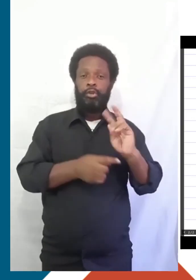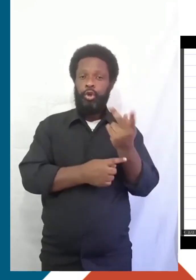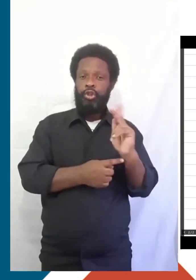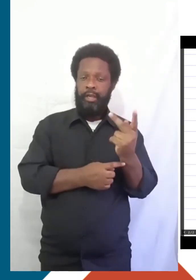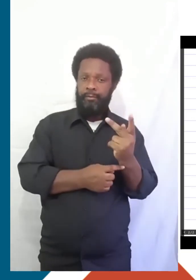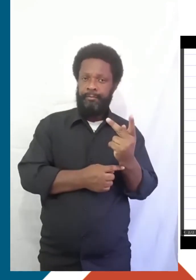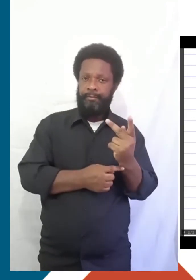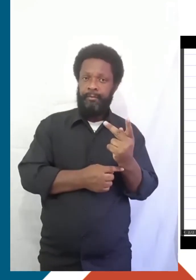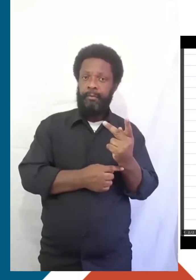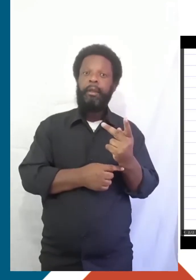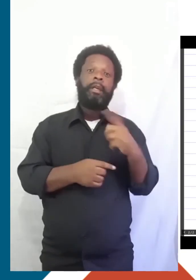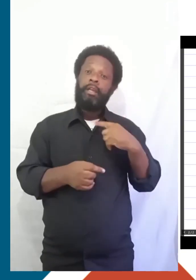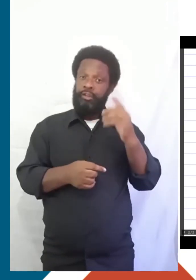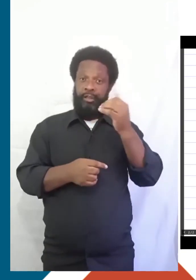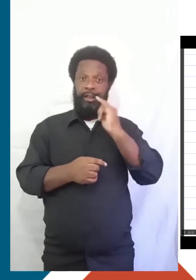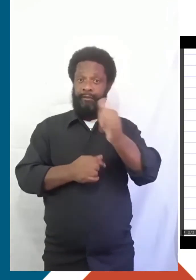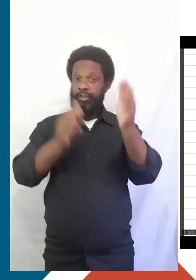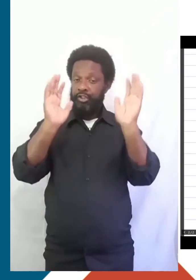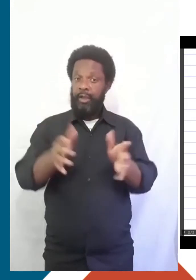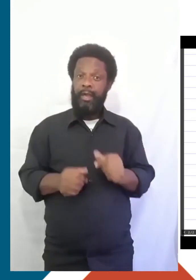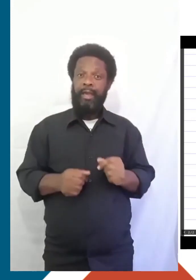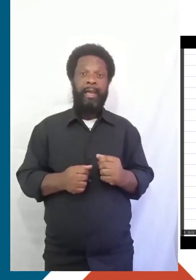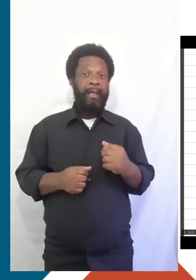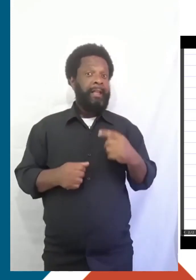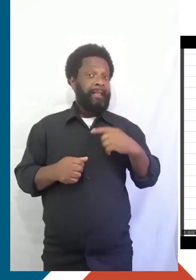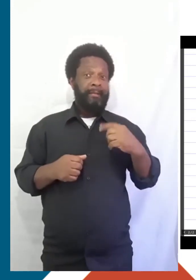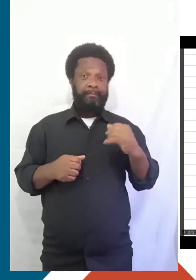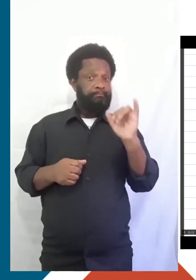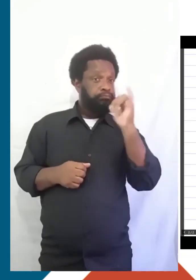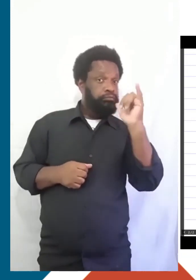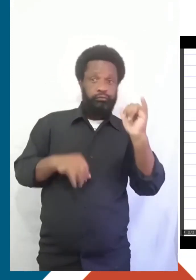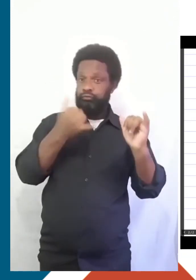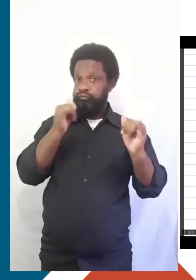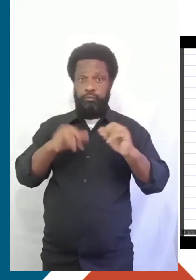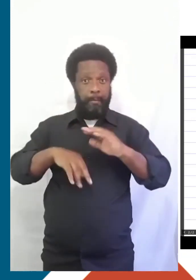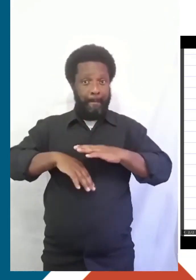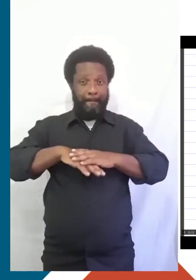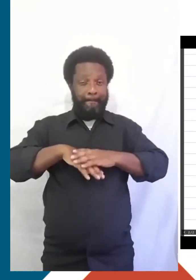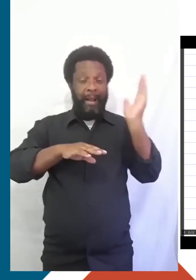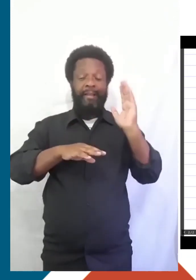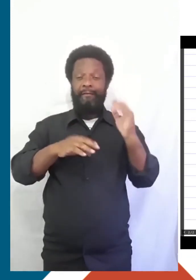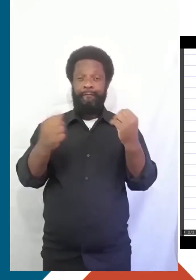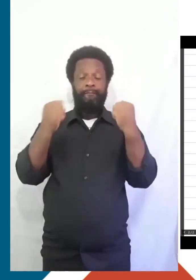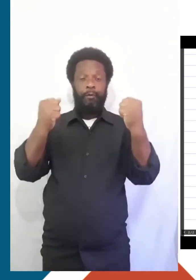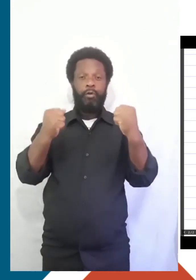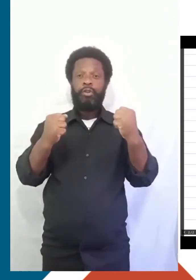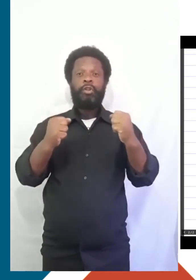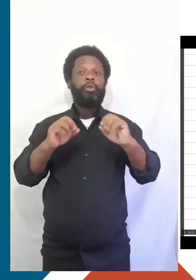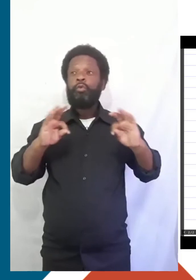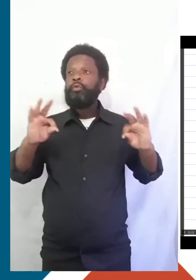a ligação de hidrogênio, que, como eu falei, é a maior diferença de eletronegatividade que a gente